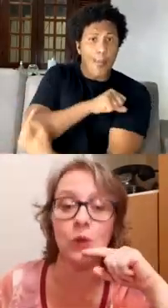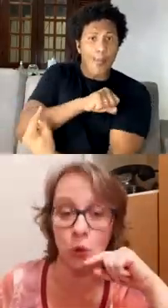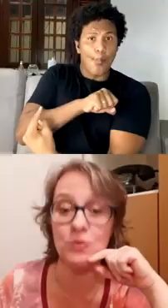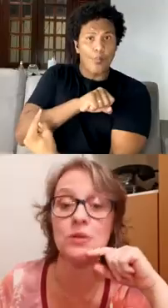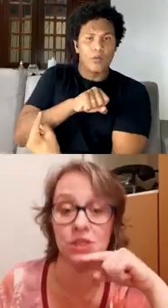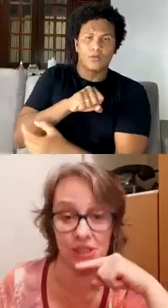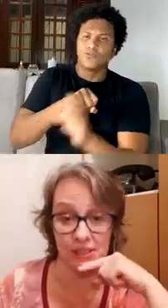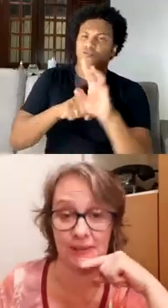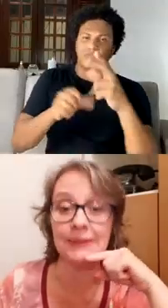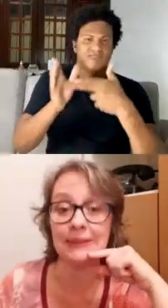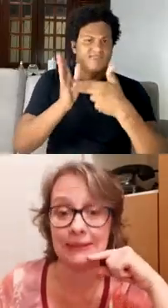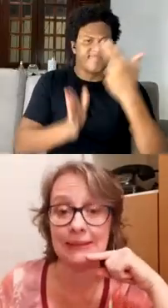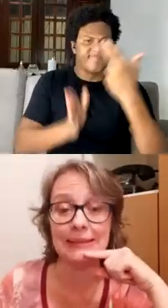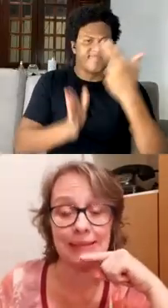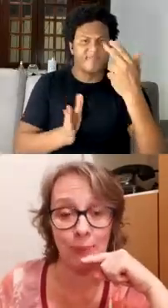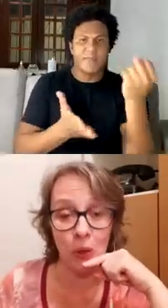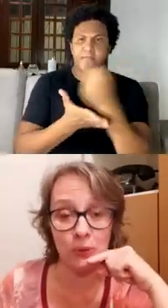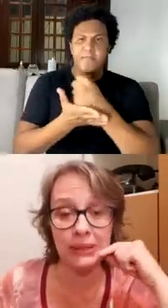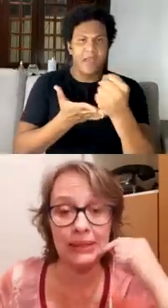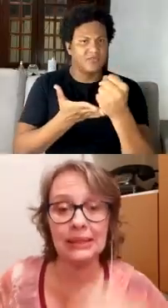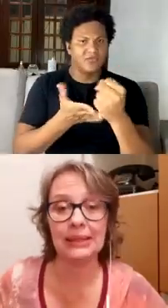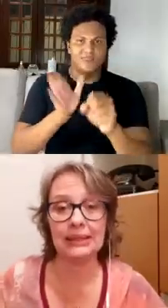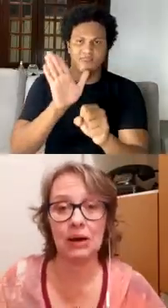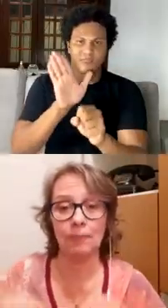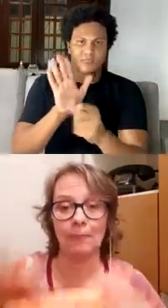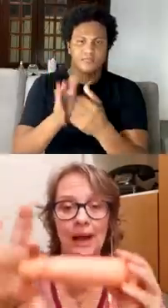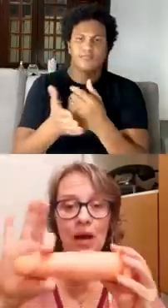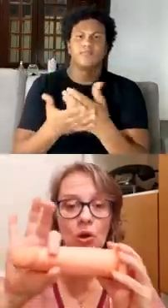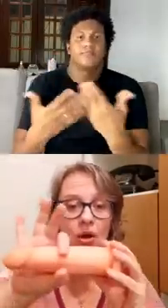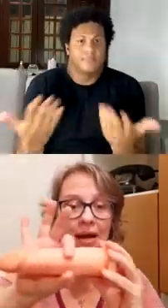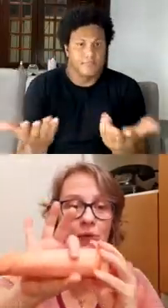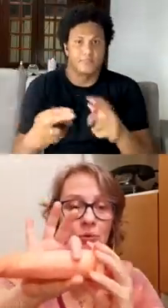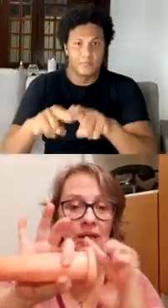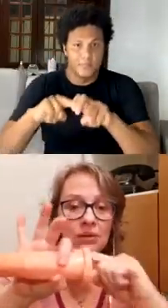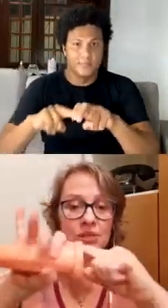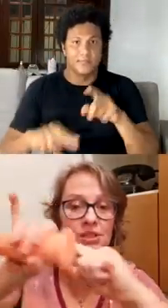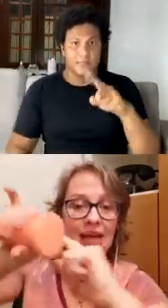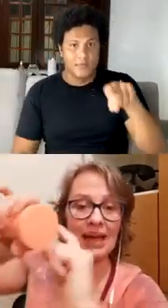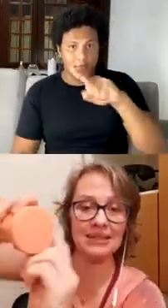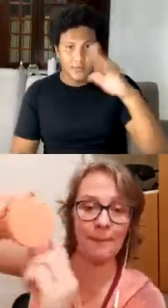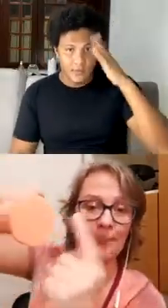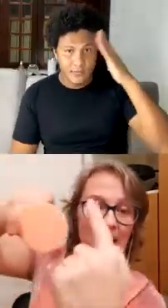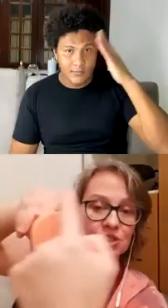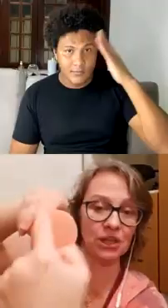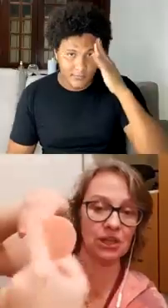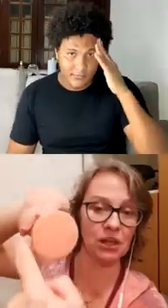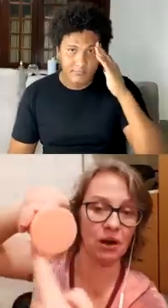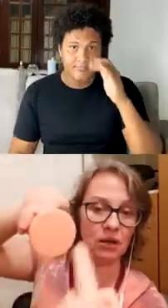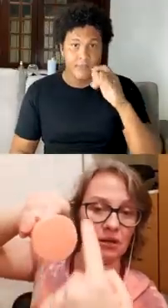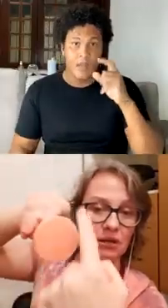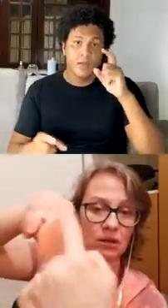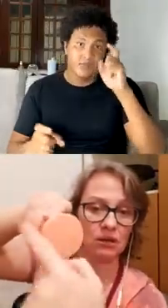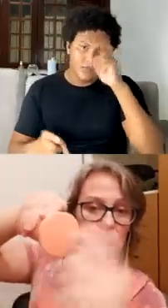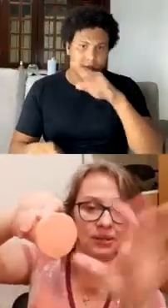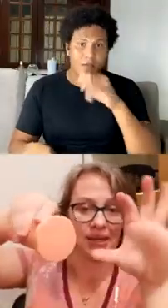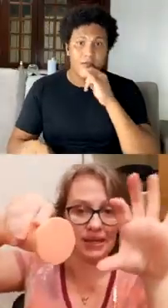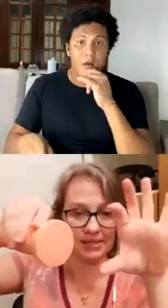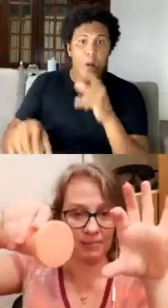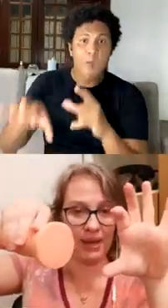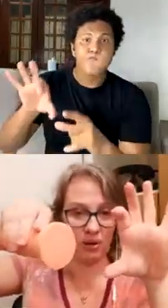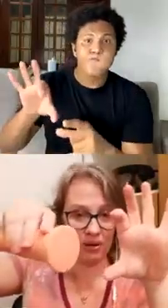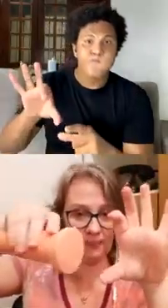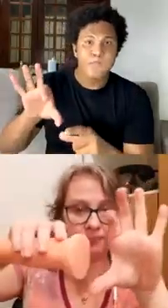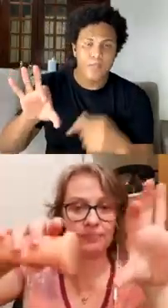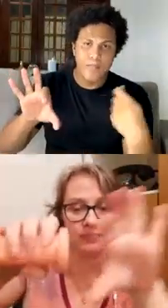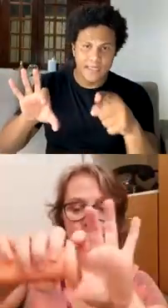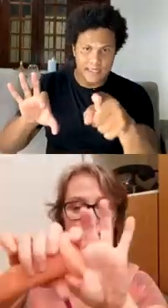tira com cirurgia. Tá bom? Então, para colocar no ânus, essa parte aqui, ó, teria que ser